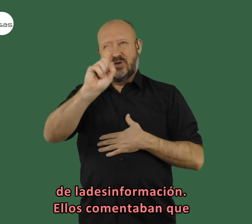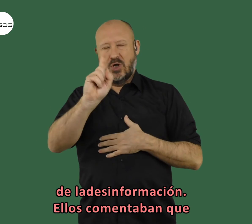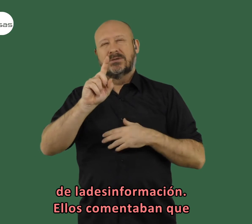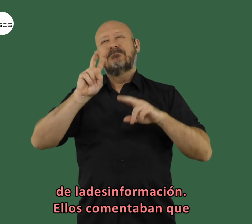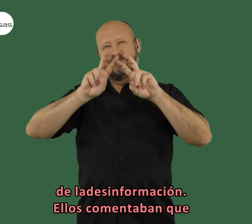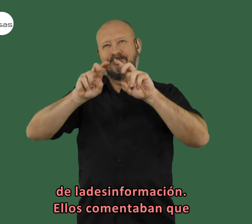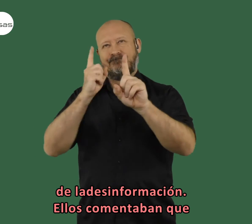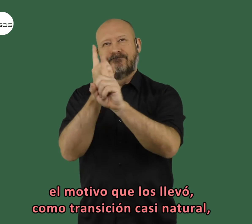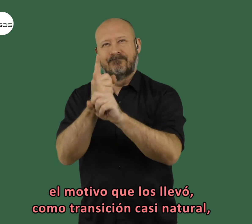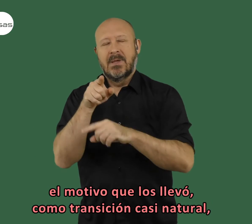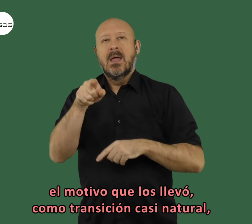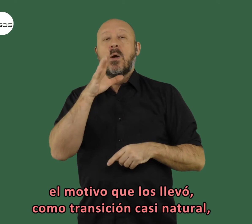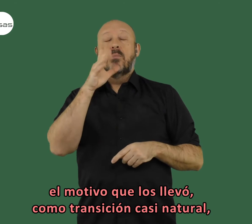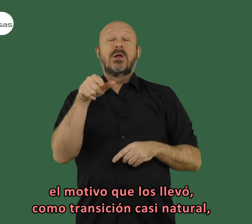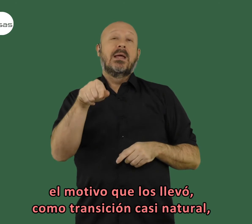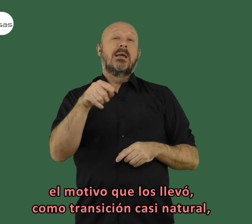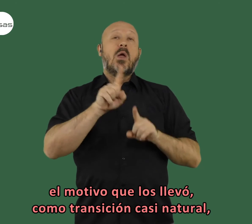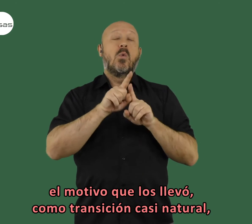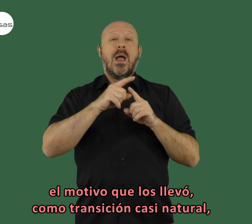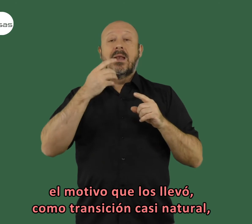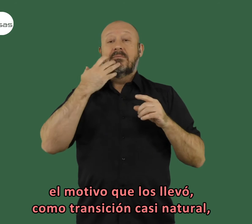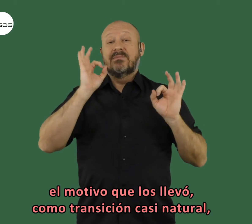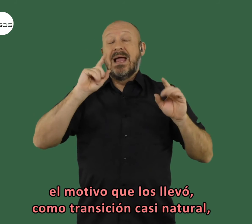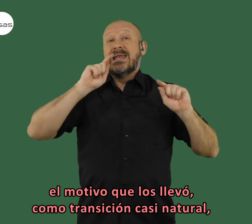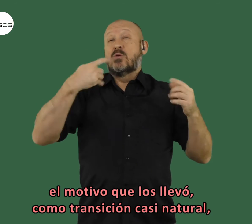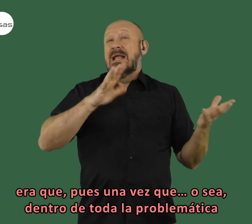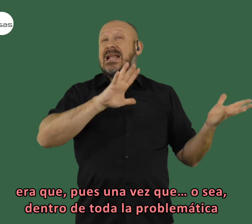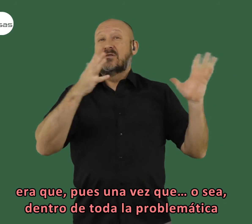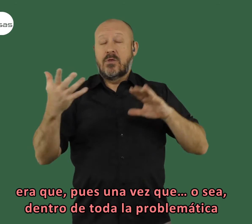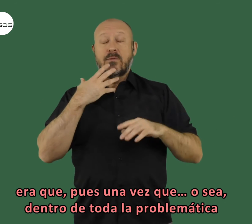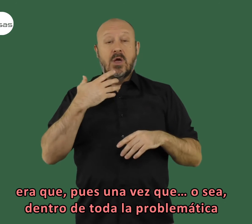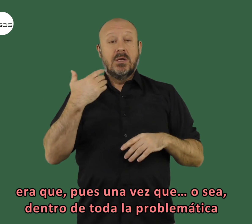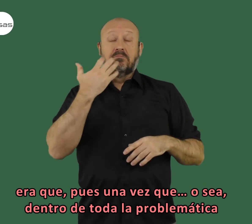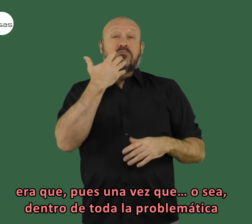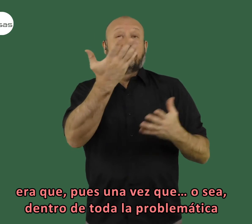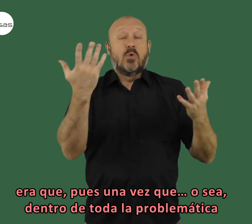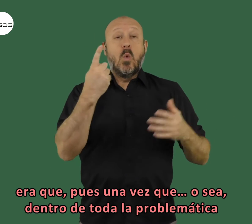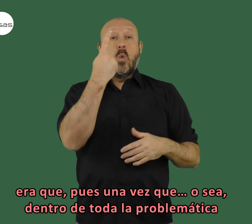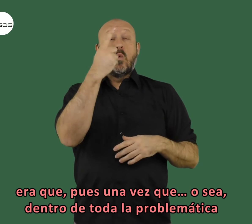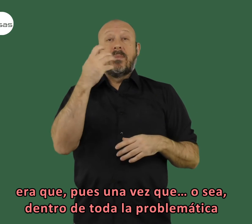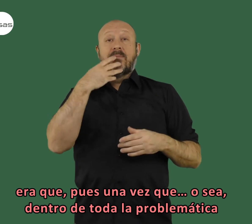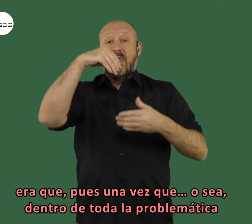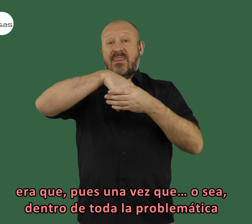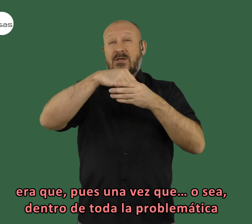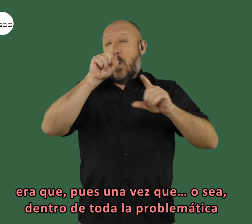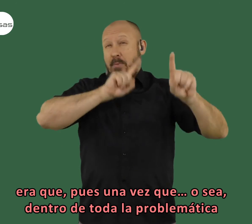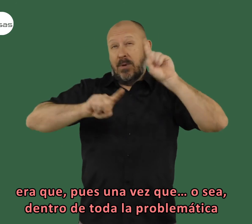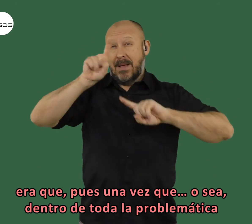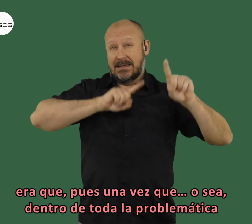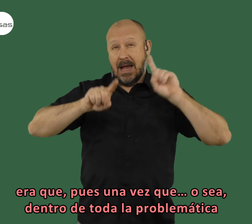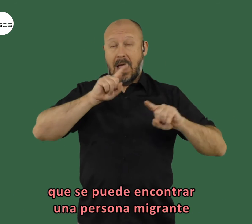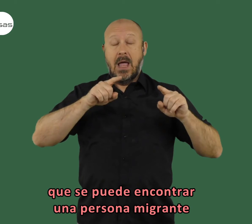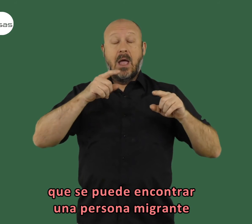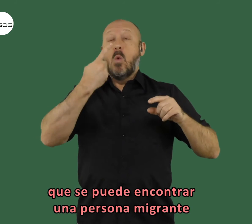desinformación. Ellos comentaban que el motivo que los llevó como transición casi natural era que, pues una vez que, o sea, dentro de toda